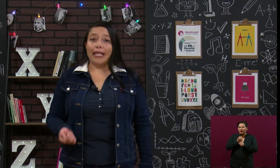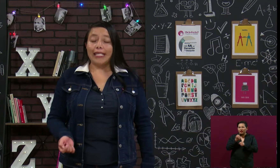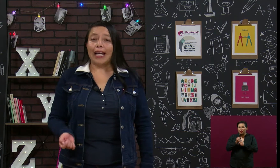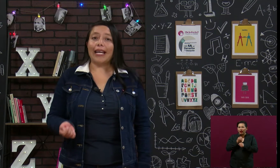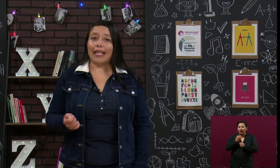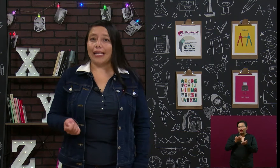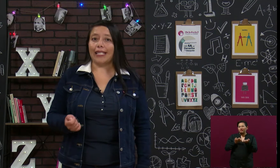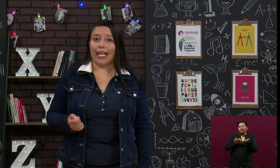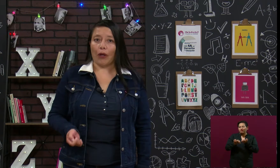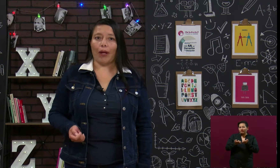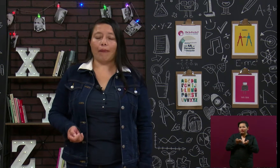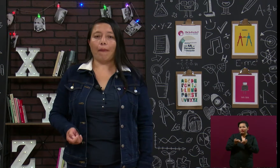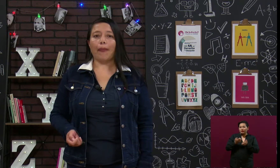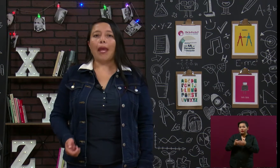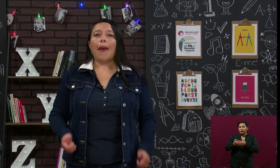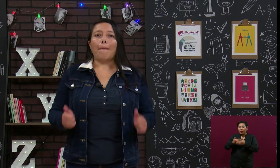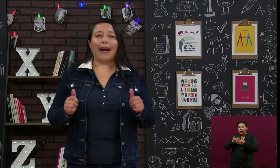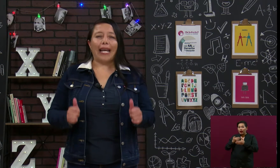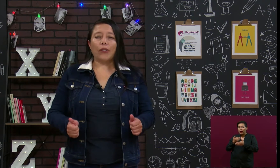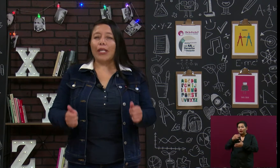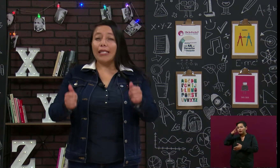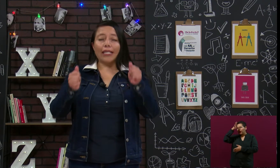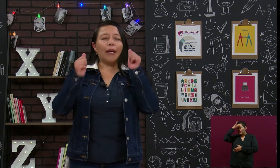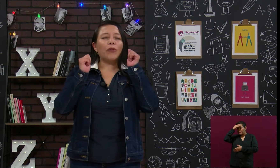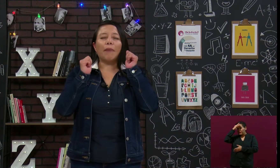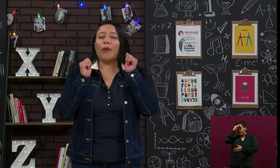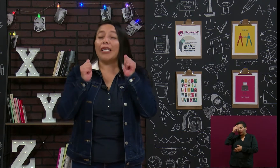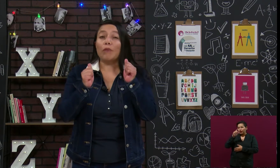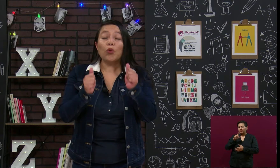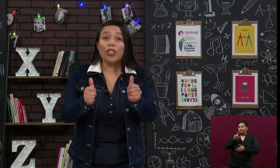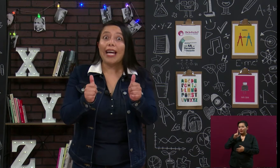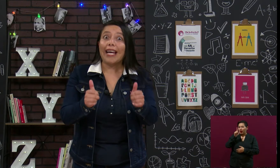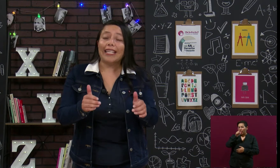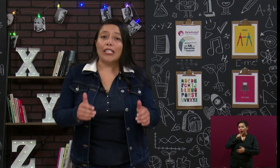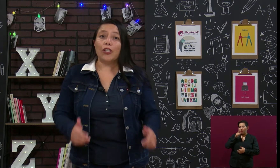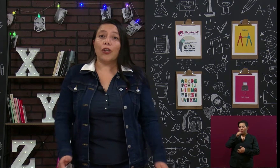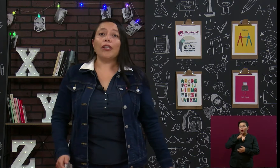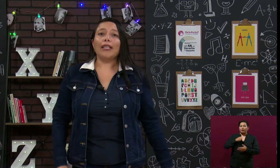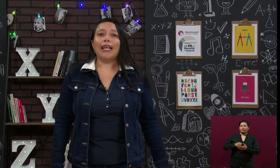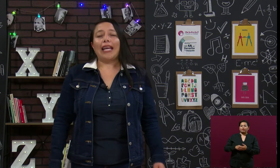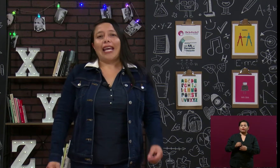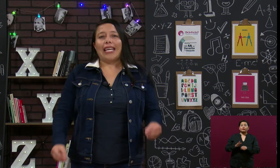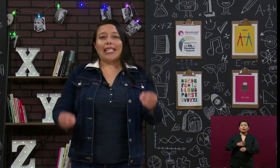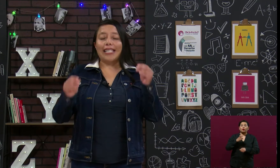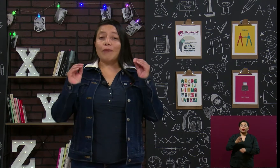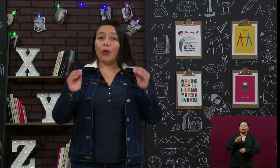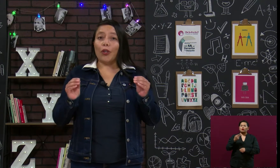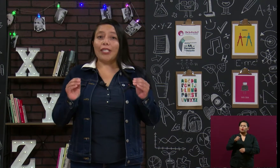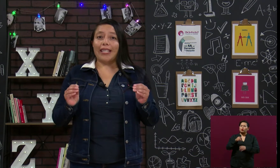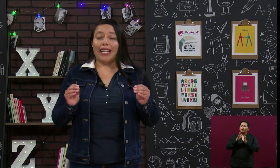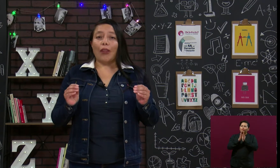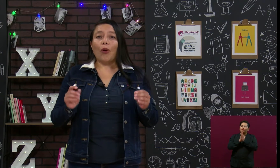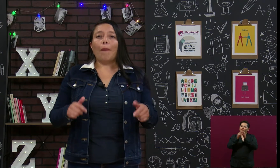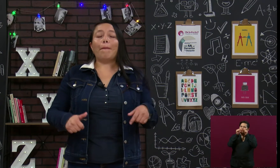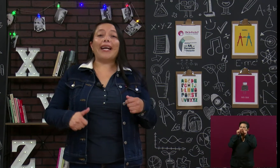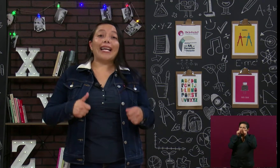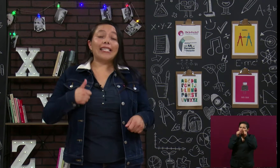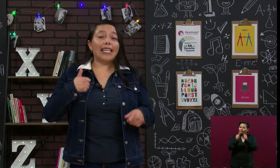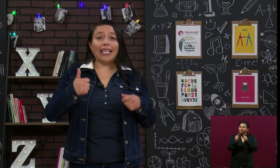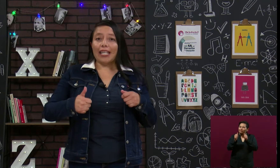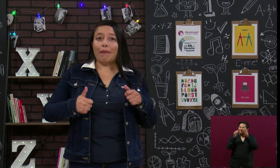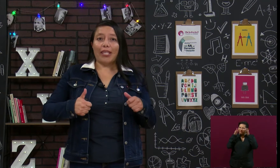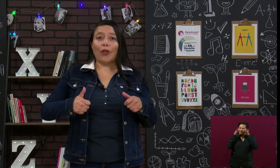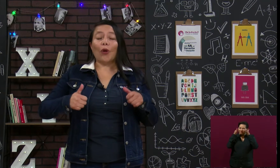al aprendizaje de esta lengua. Para eso necesitamos que pongas mucha atención y estés muy concentrado